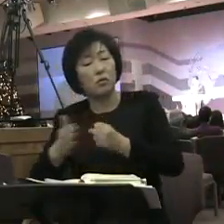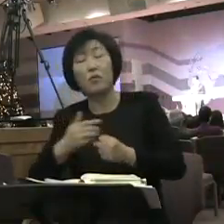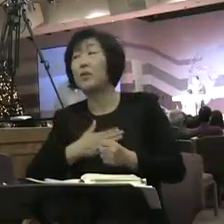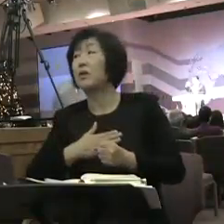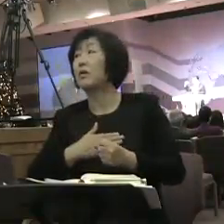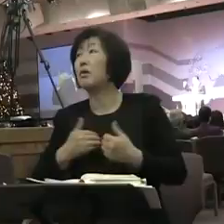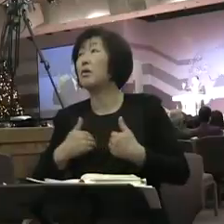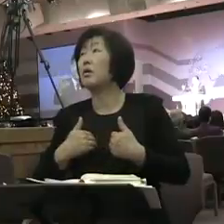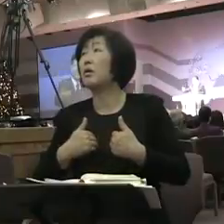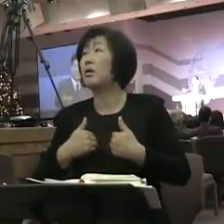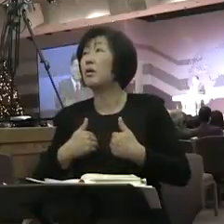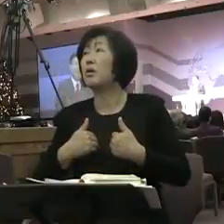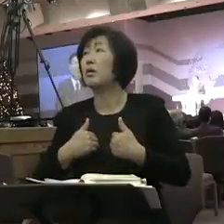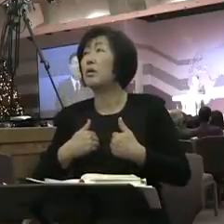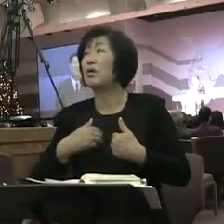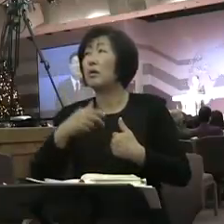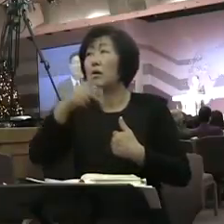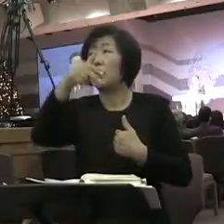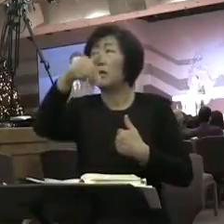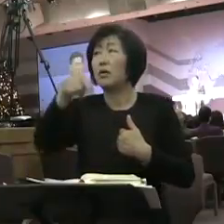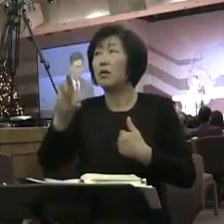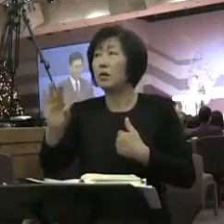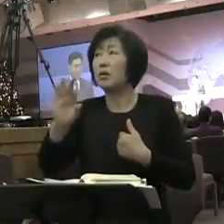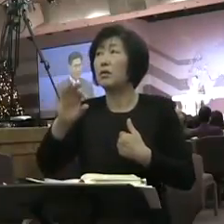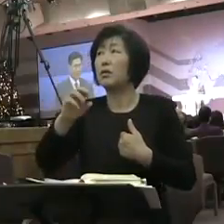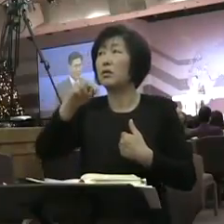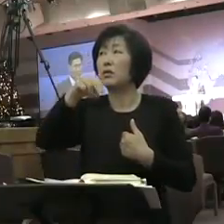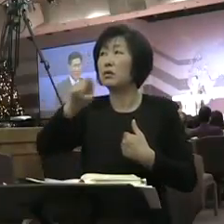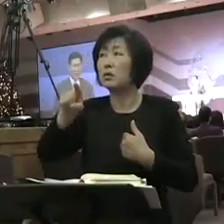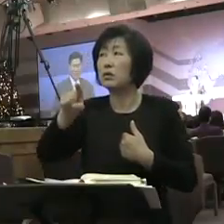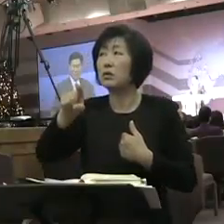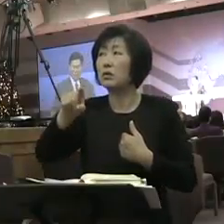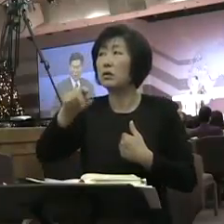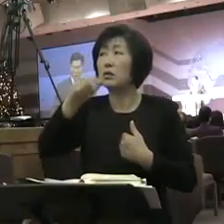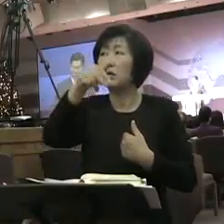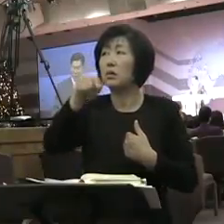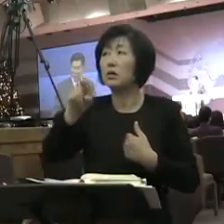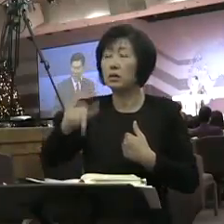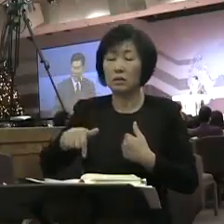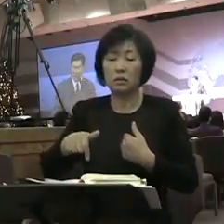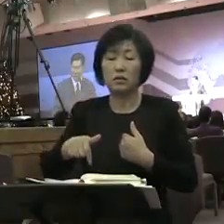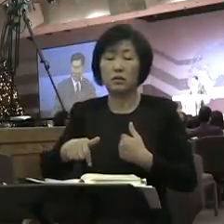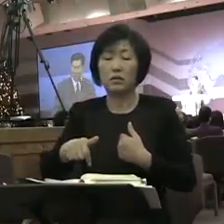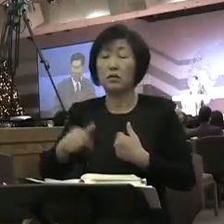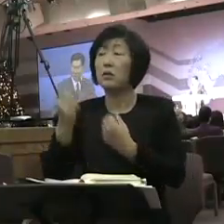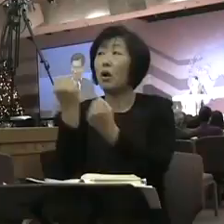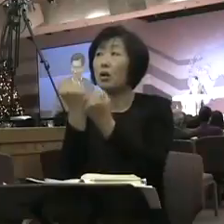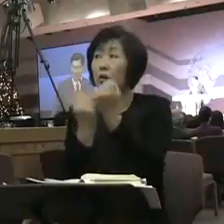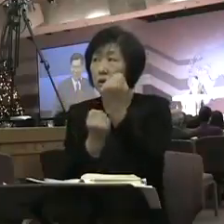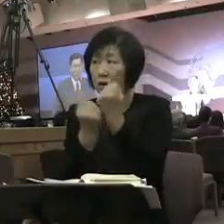어떻게 얘기해요? 정서적인 설득이 이루어지고 나면은 은혜 받았습니다 그래요. 근데 그